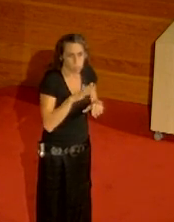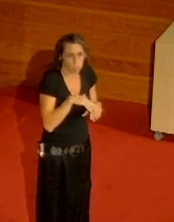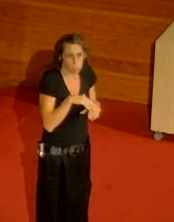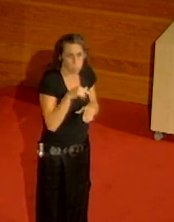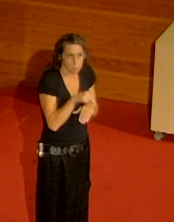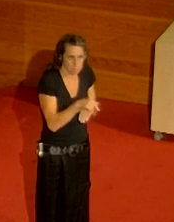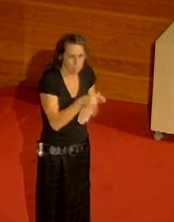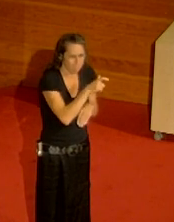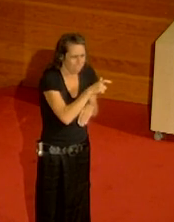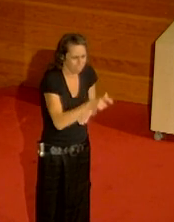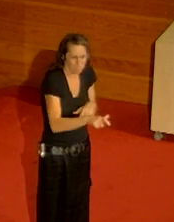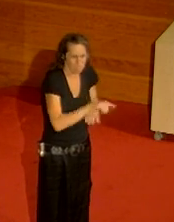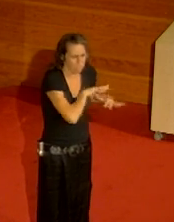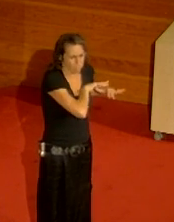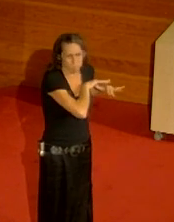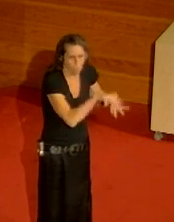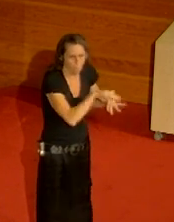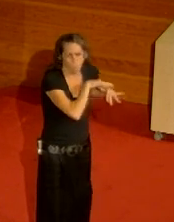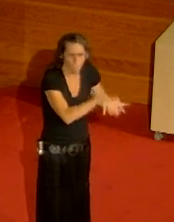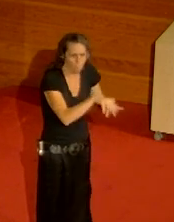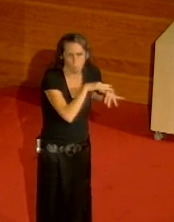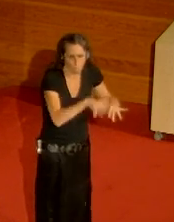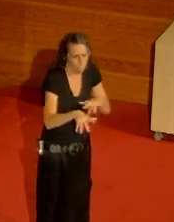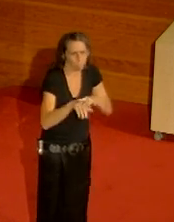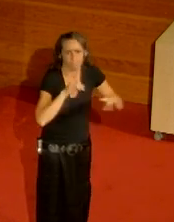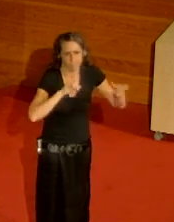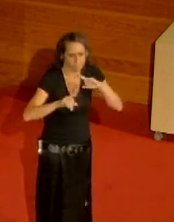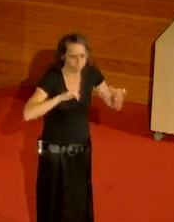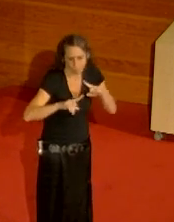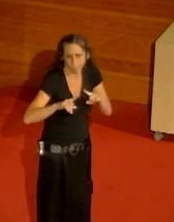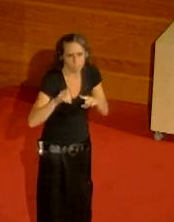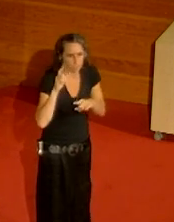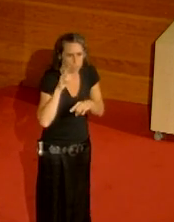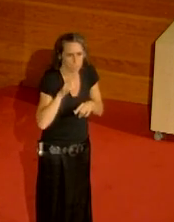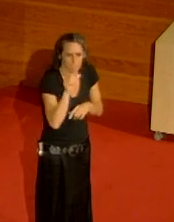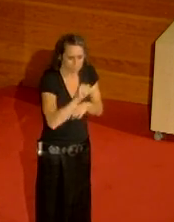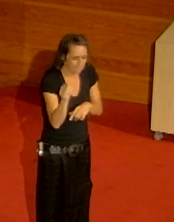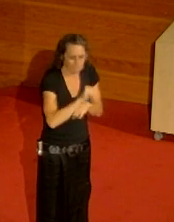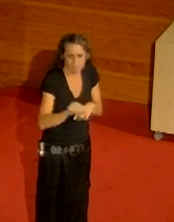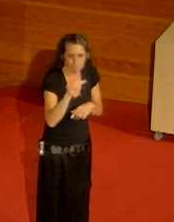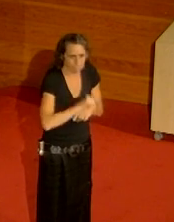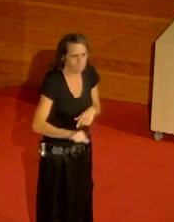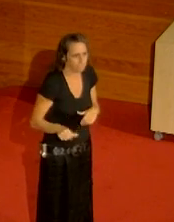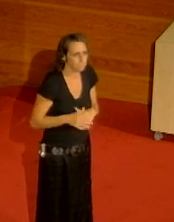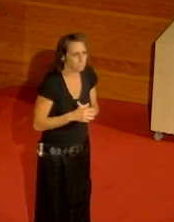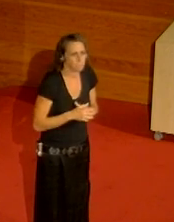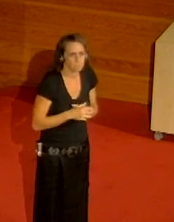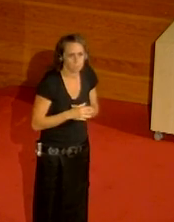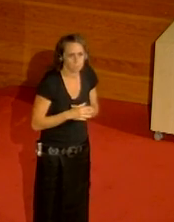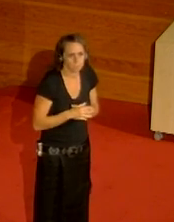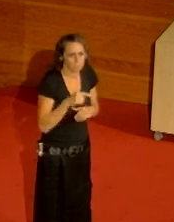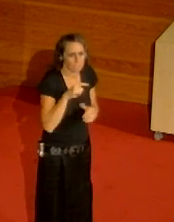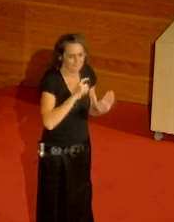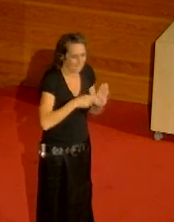cientos de miles de personas que sigue sacando cientos de miles de israelíes todos las semanas a protestar a las calles como les digo fue el